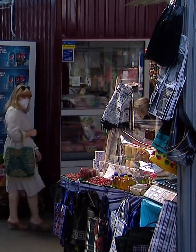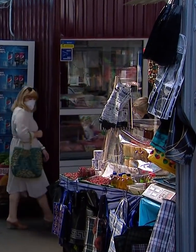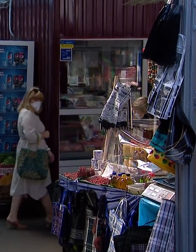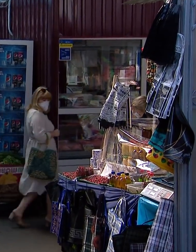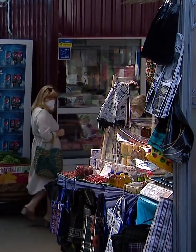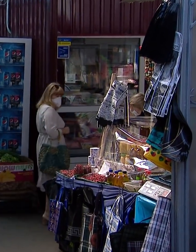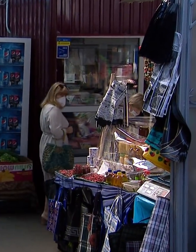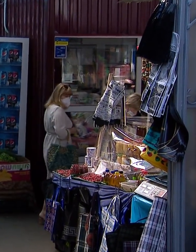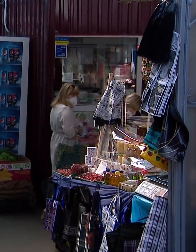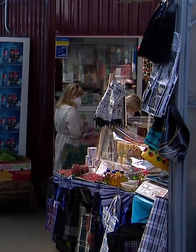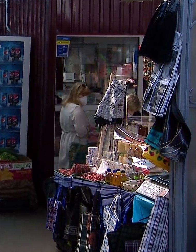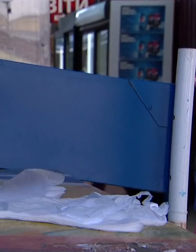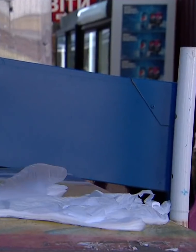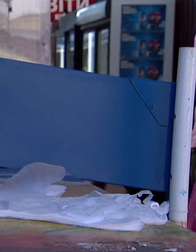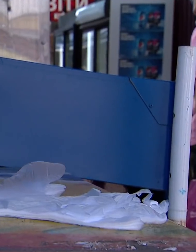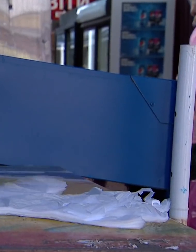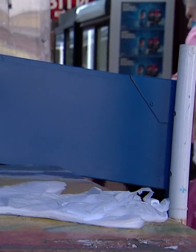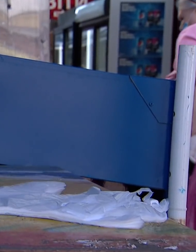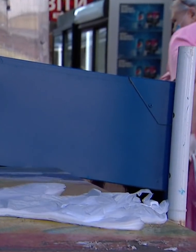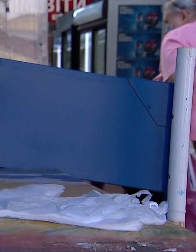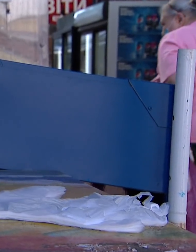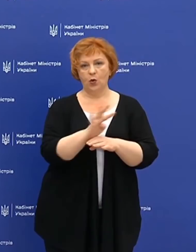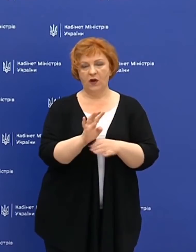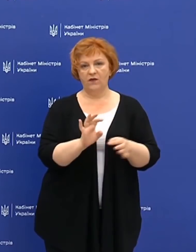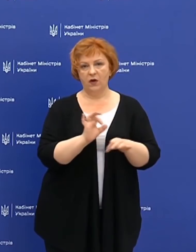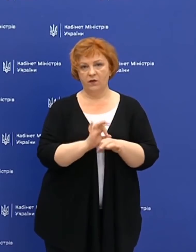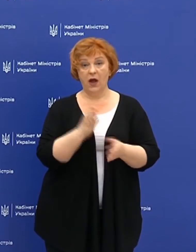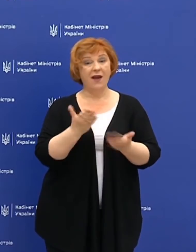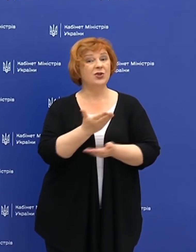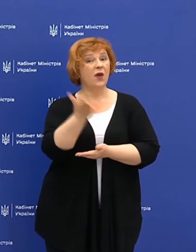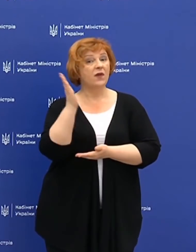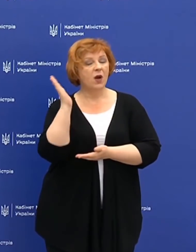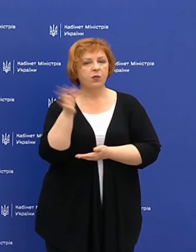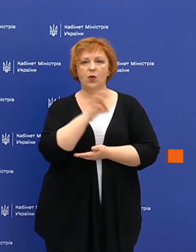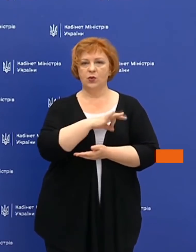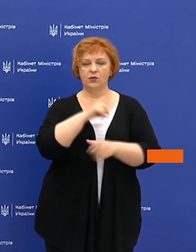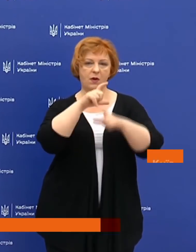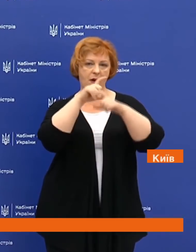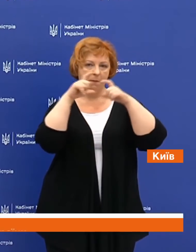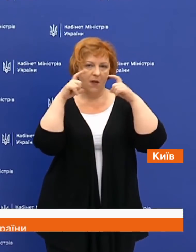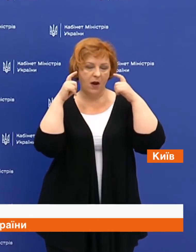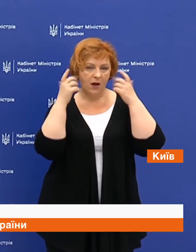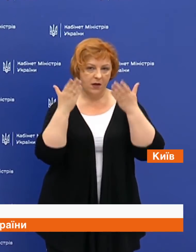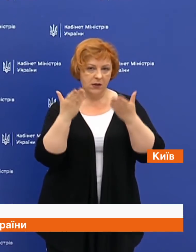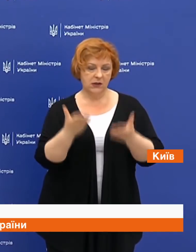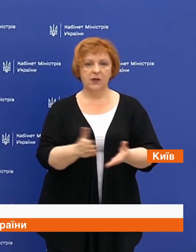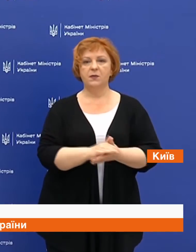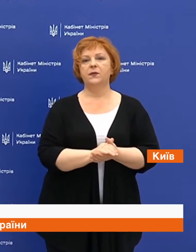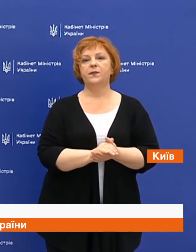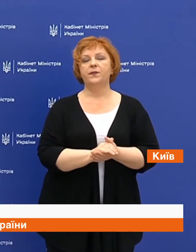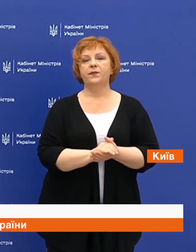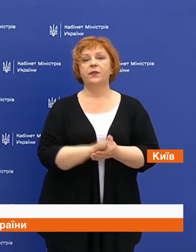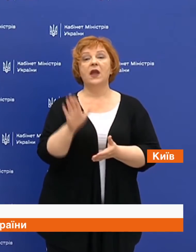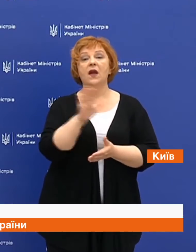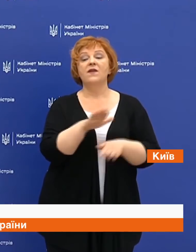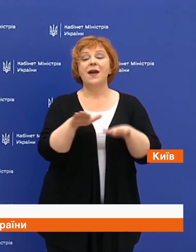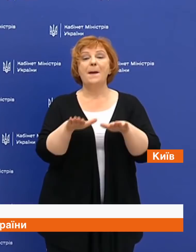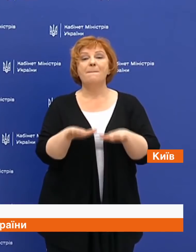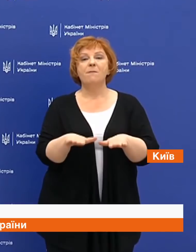нехтуватими засобами захисту. Якщо ви будете користуватися масками в